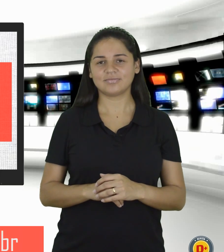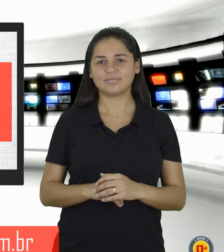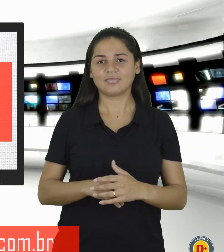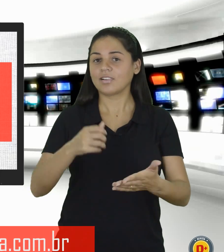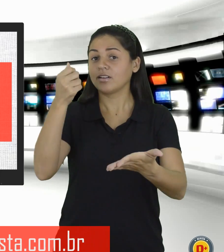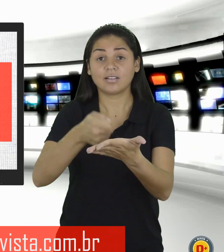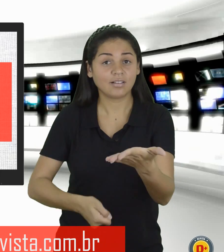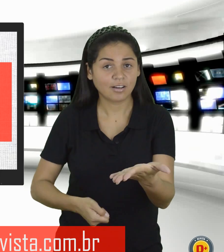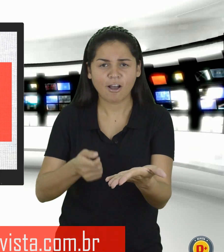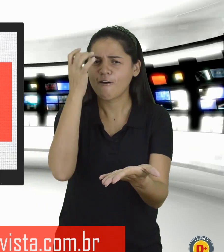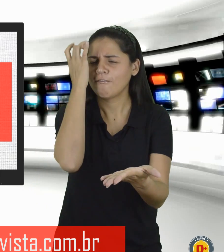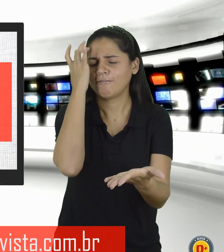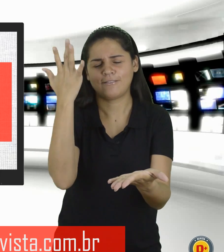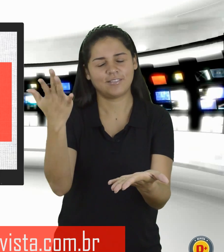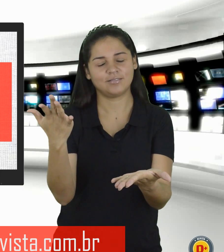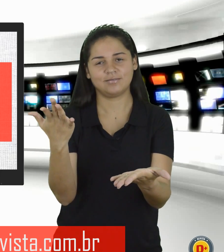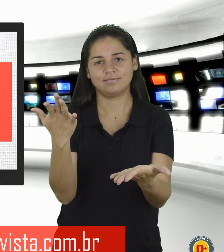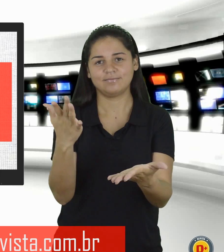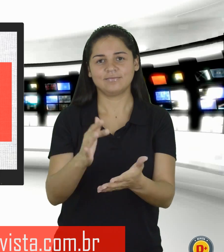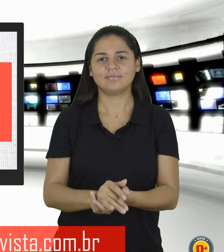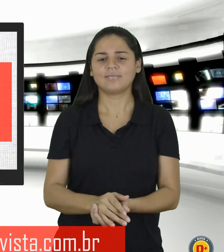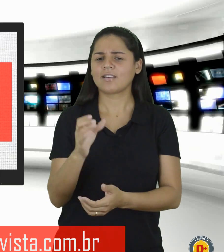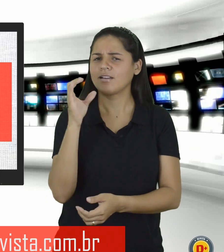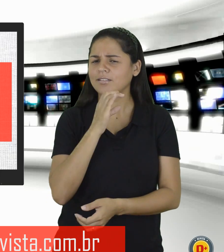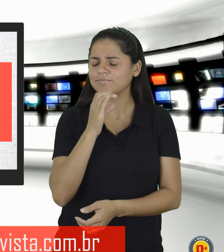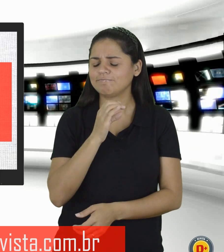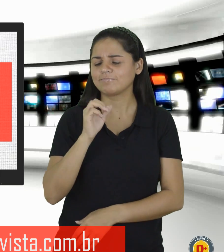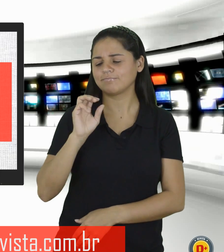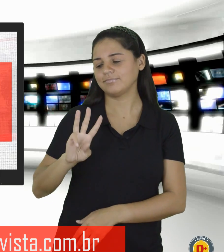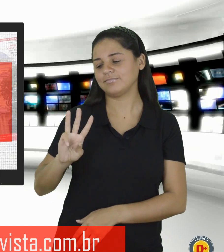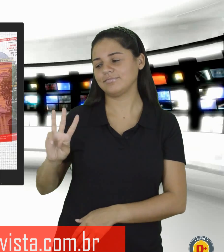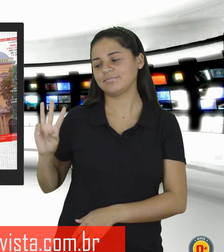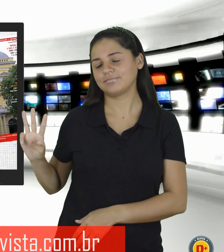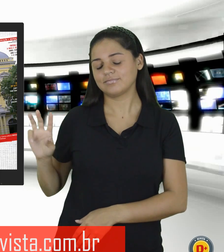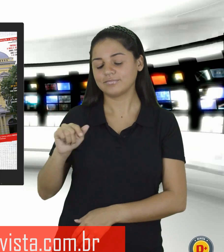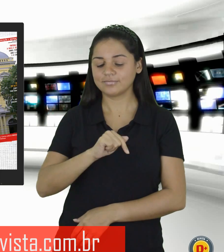Para assinar é fácil. Direto do site